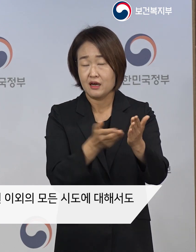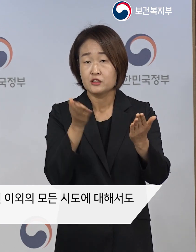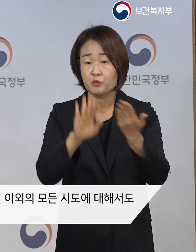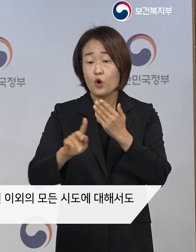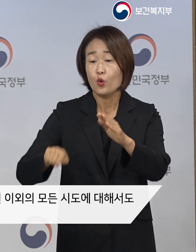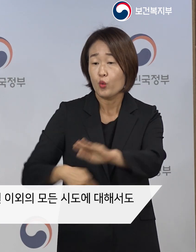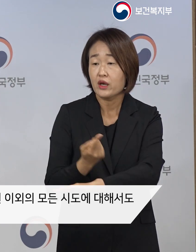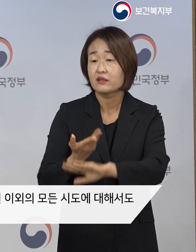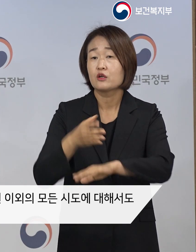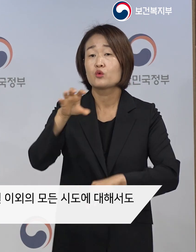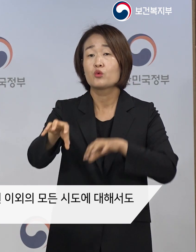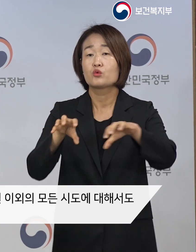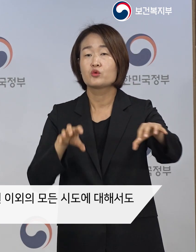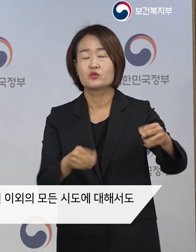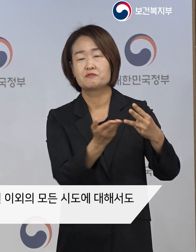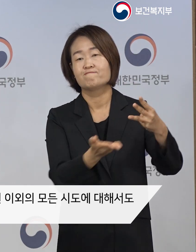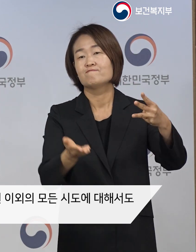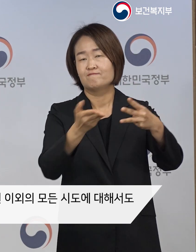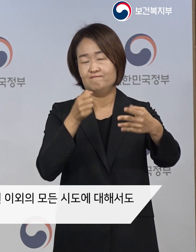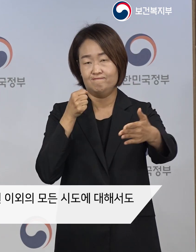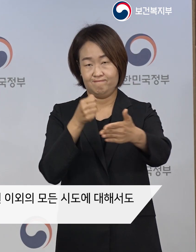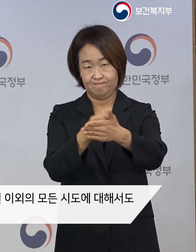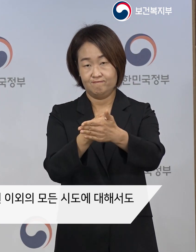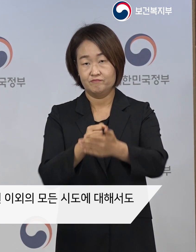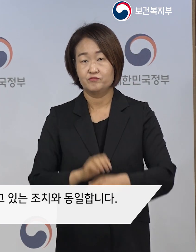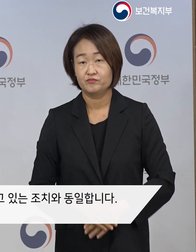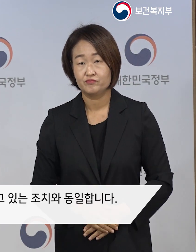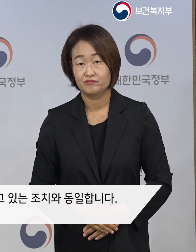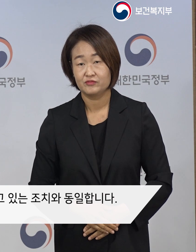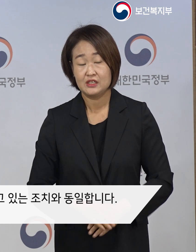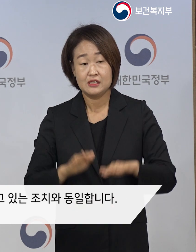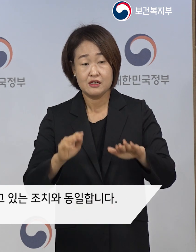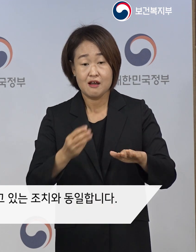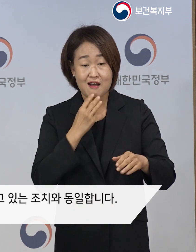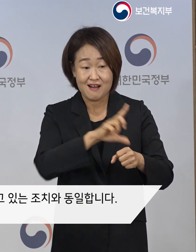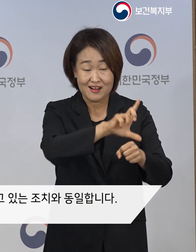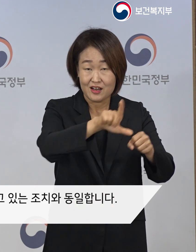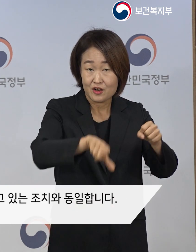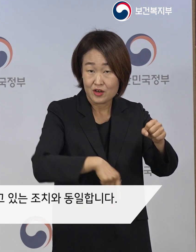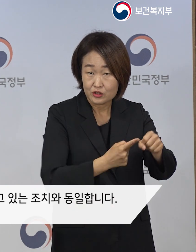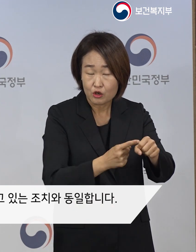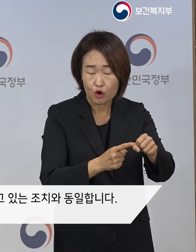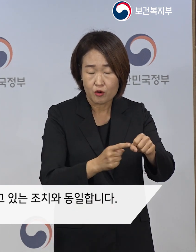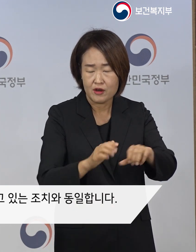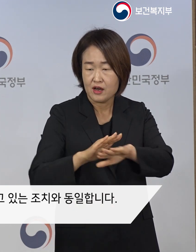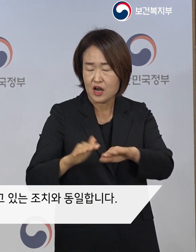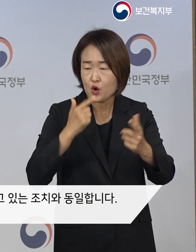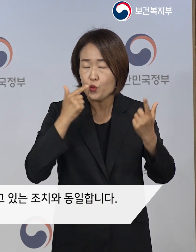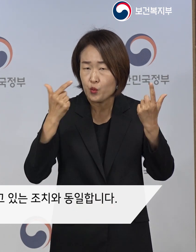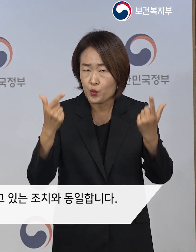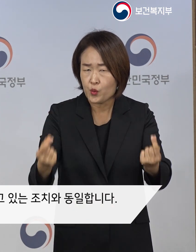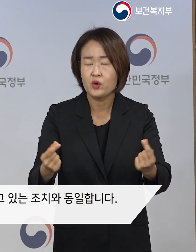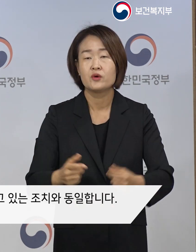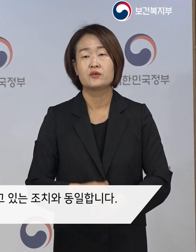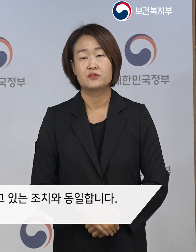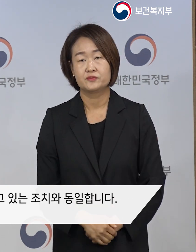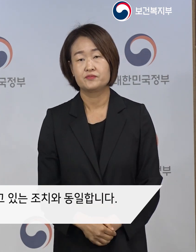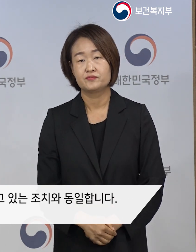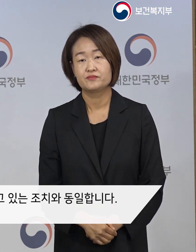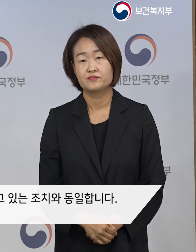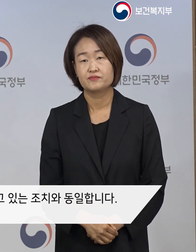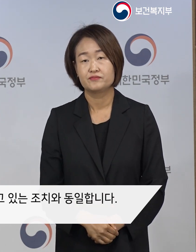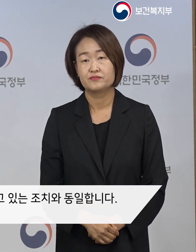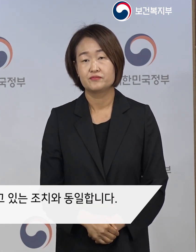대해서도 2단계 거리두기가 적용됩니다. 구체적인 조치는 현재 수도권에서 실시되고 있는